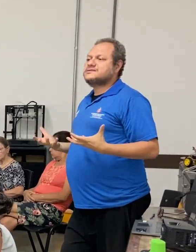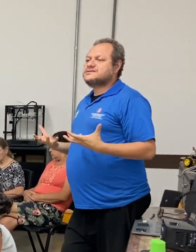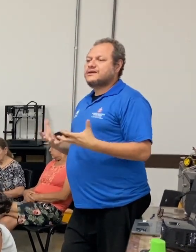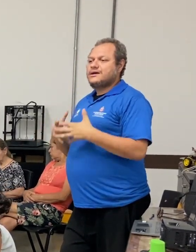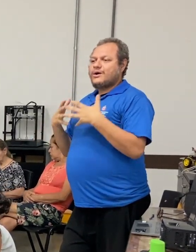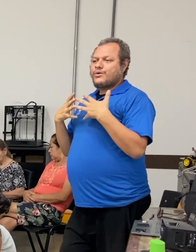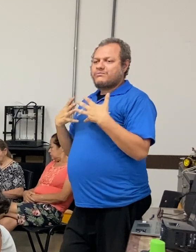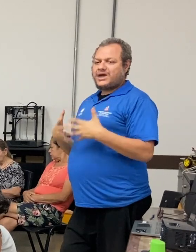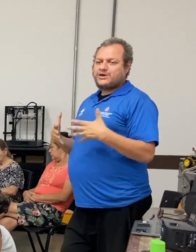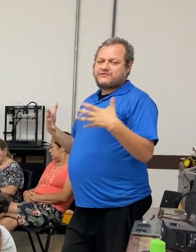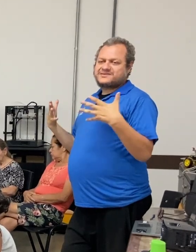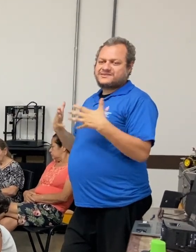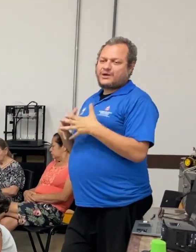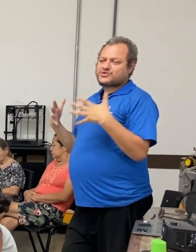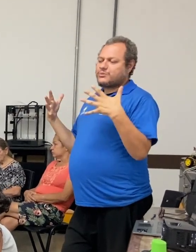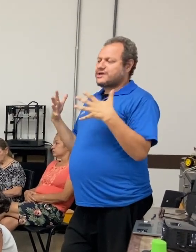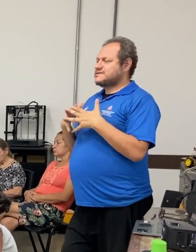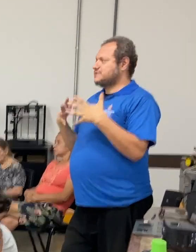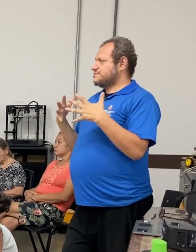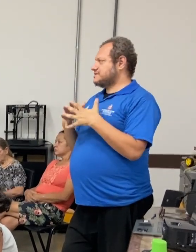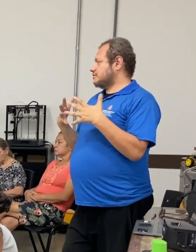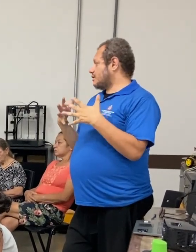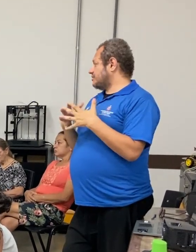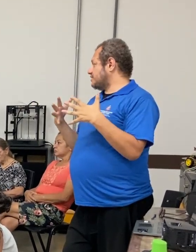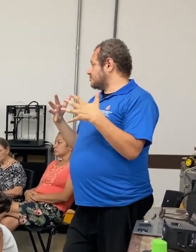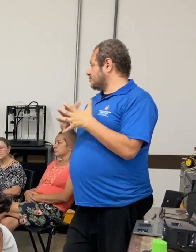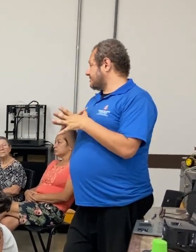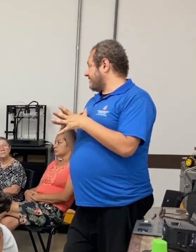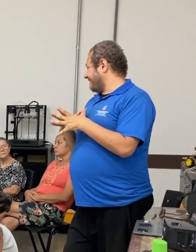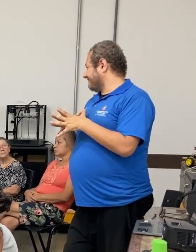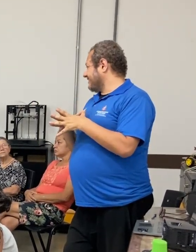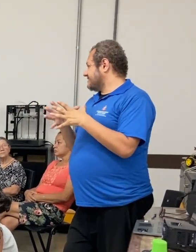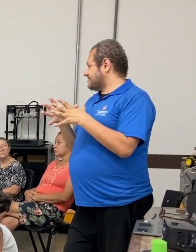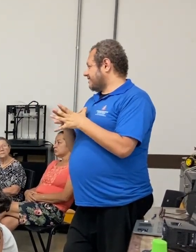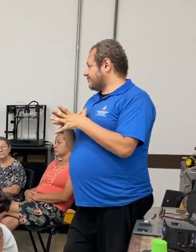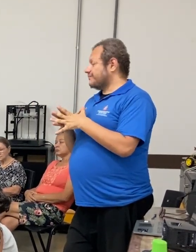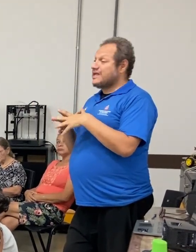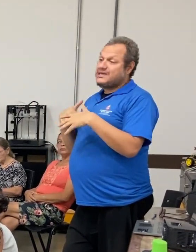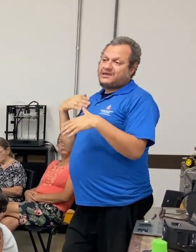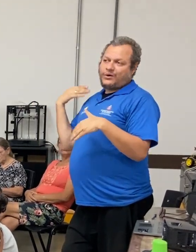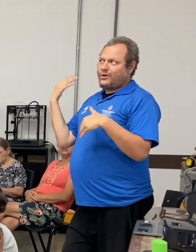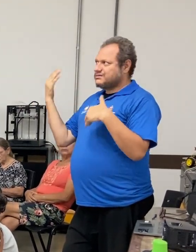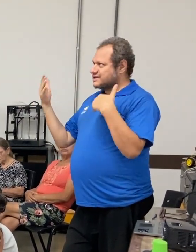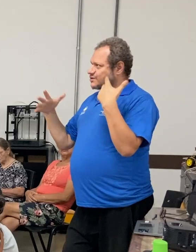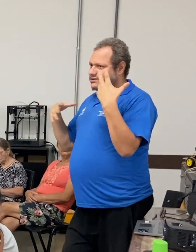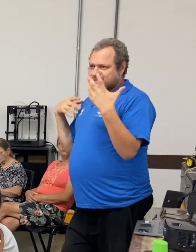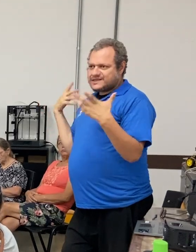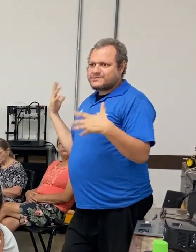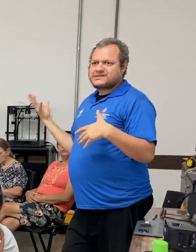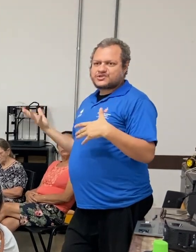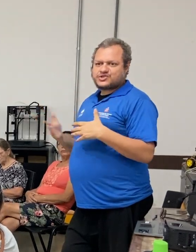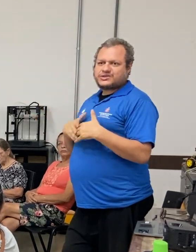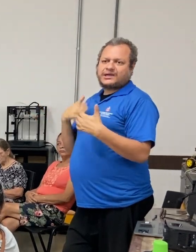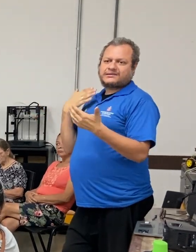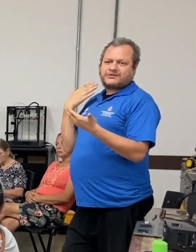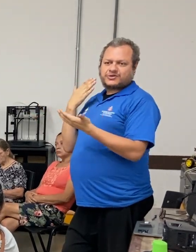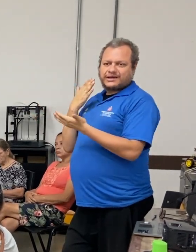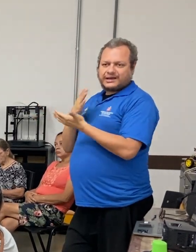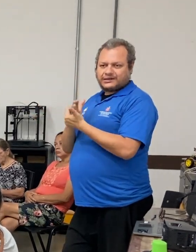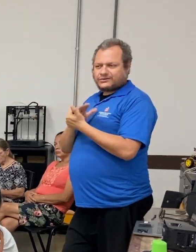reconhece-se o meio oficial de comunicação e expressão da comunidade surda, certo? E outras conquistas mais a gente tem. Teve o decreto lá